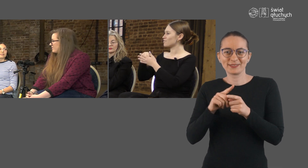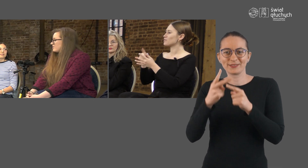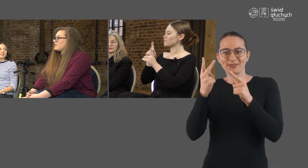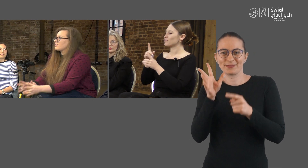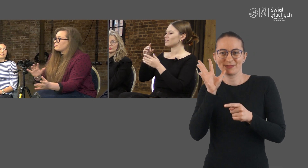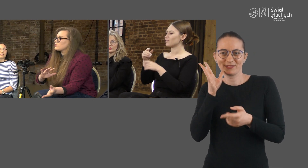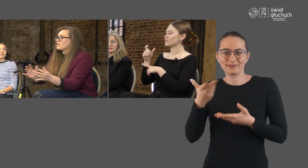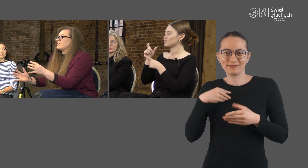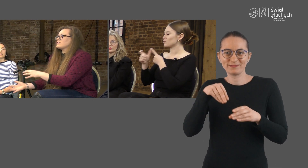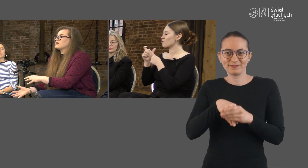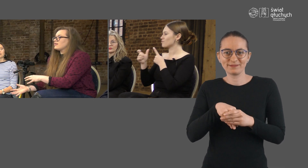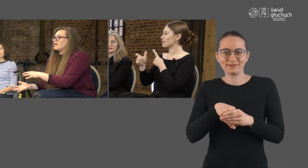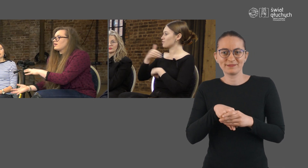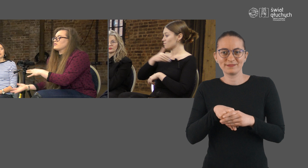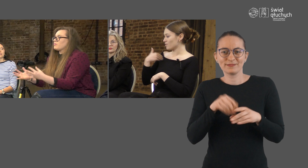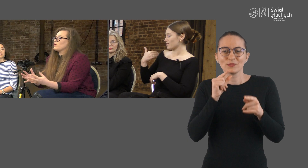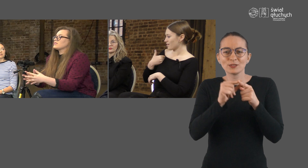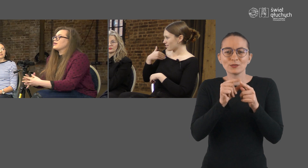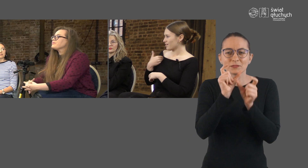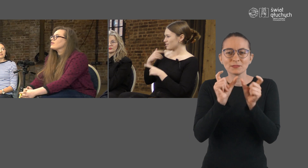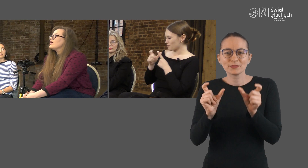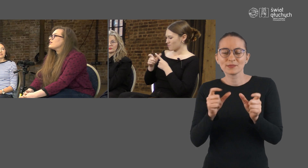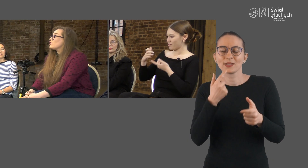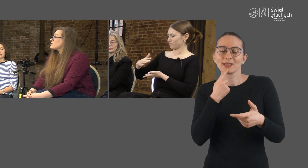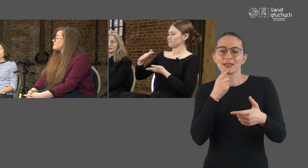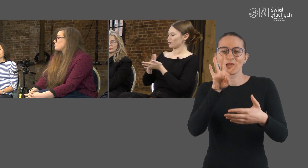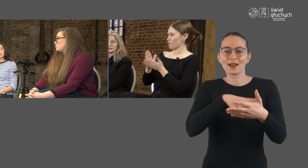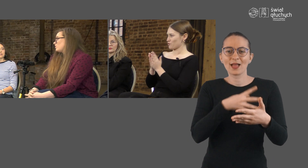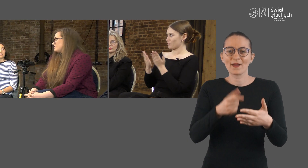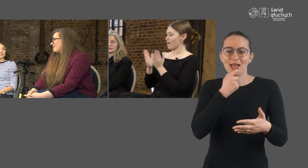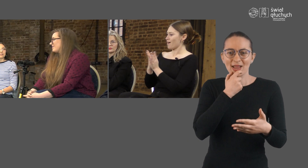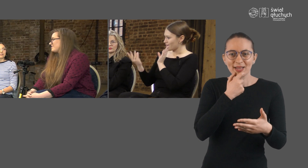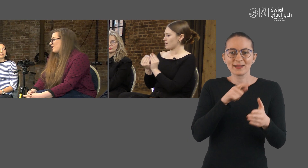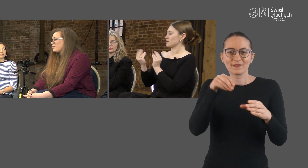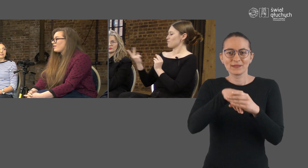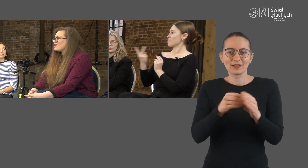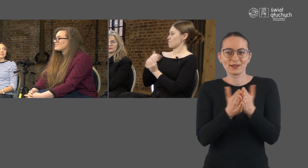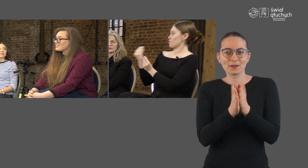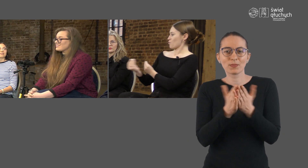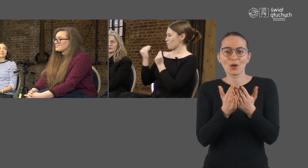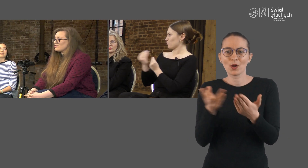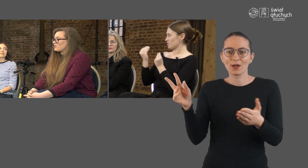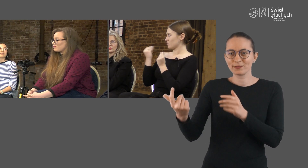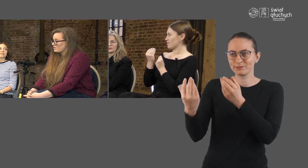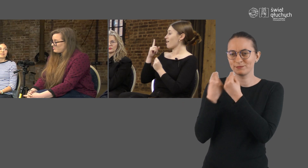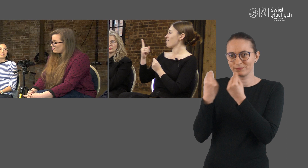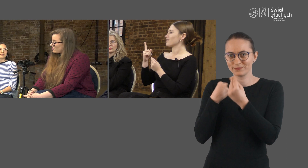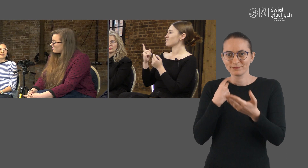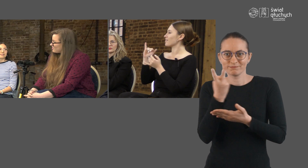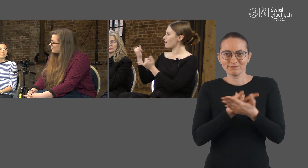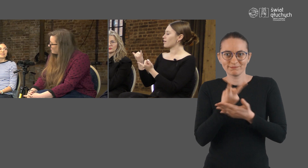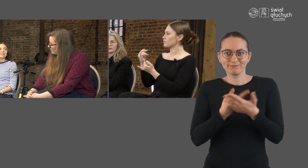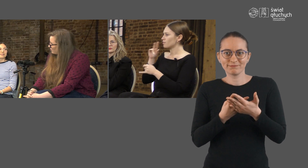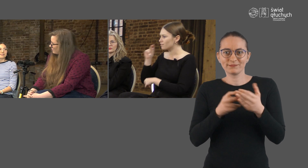słownik polsko-angielski, angielsko-polski i ona się ze mną uczyła języka angielskiego, ale na takiej zasadzie, że ona musiała